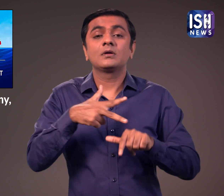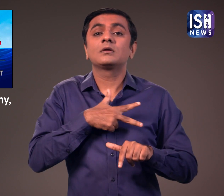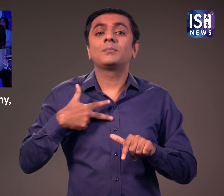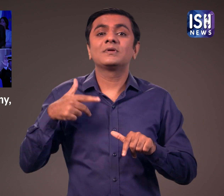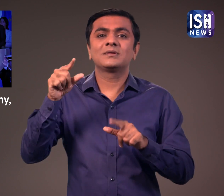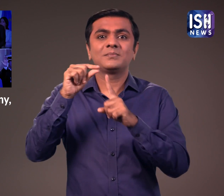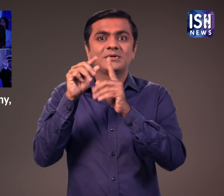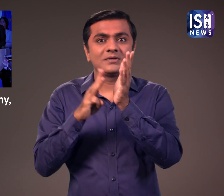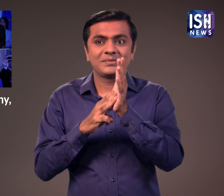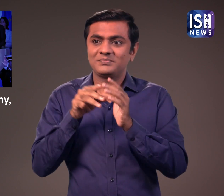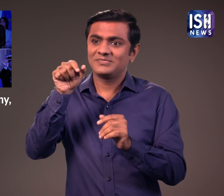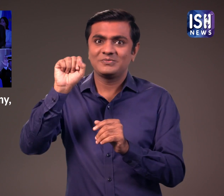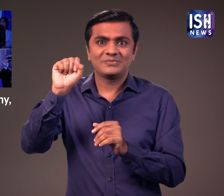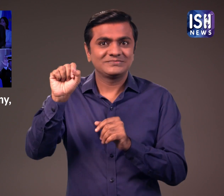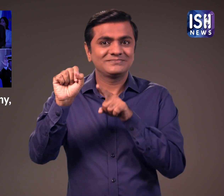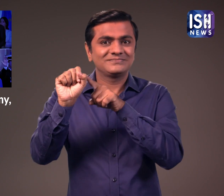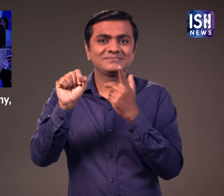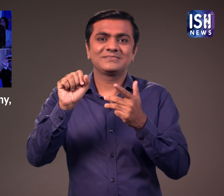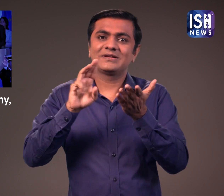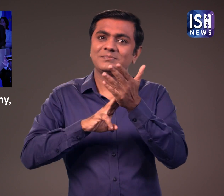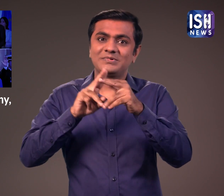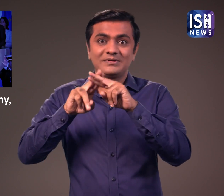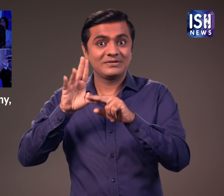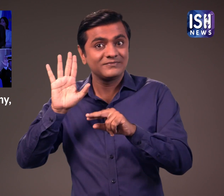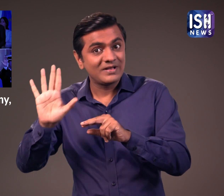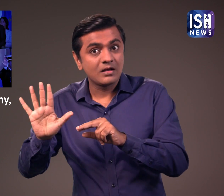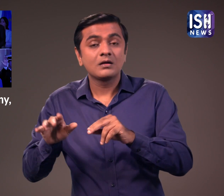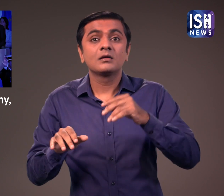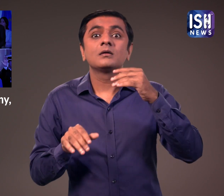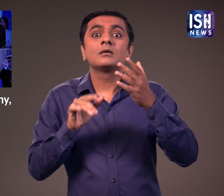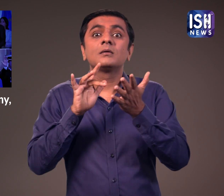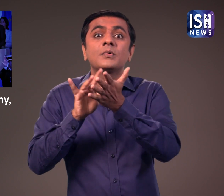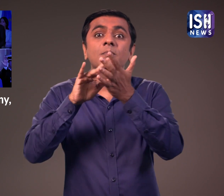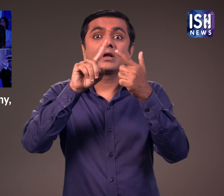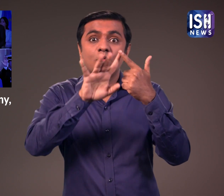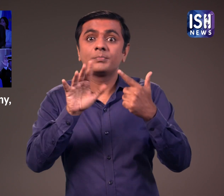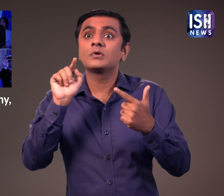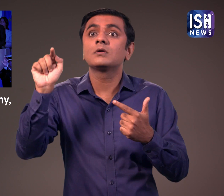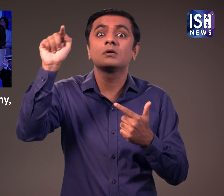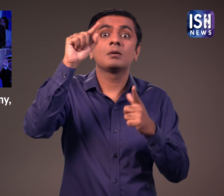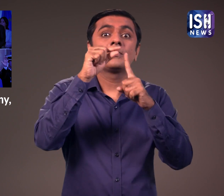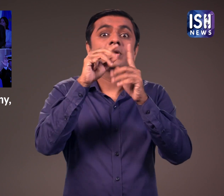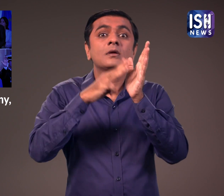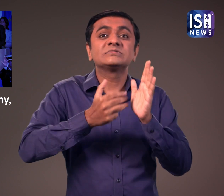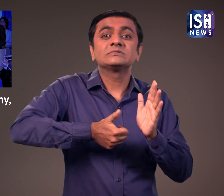जहां डेन्मार्क के प्रधानमंत्री और चार अन्य योरोपी देशों के प्रधानमंत्री शामिल थे।